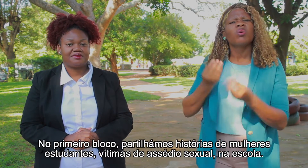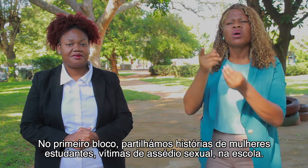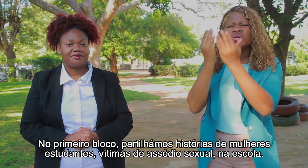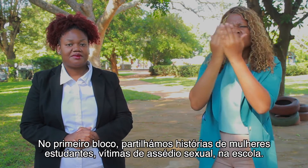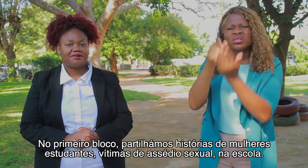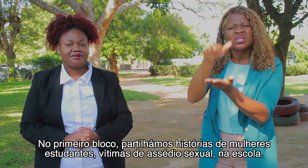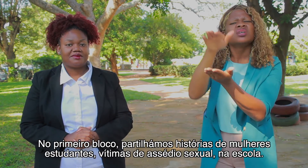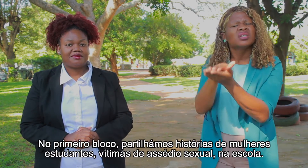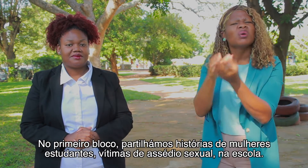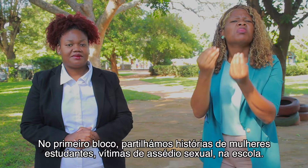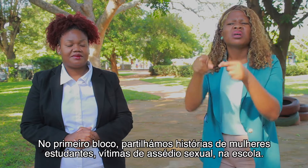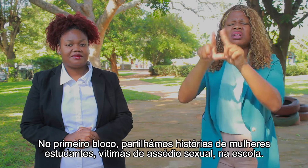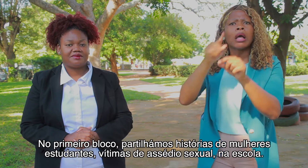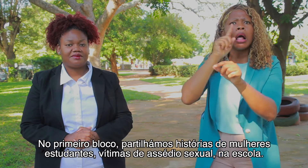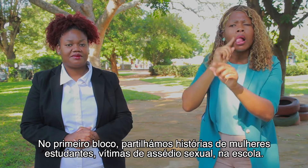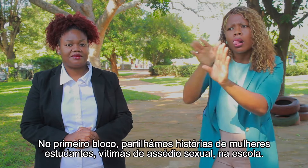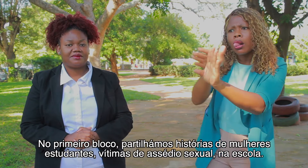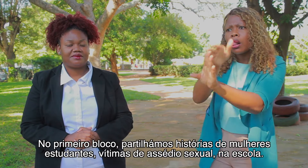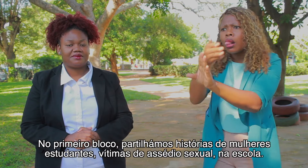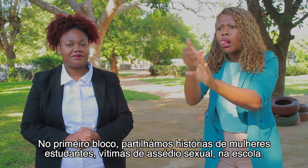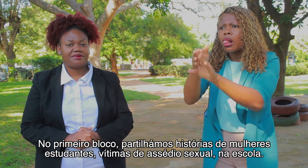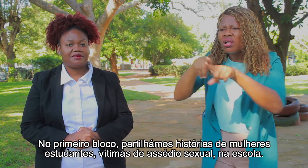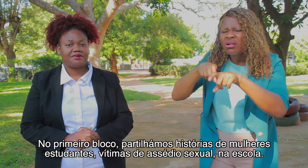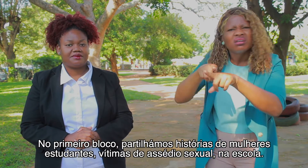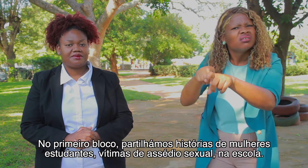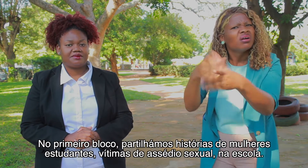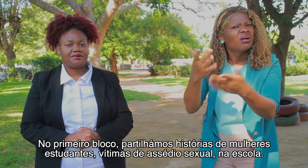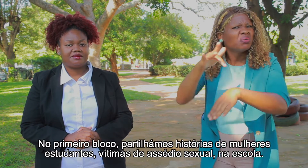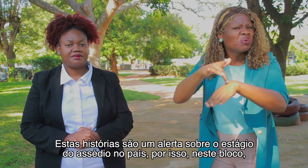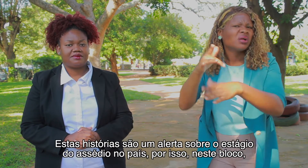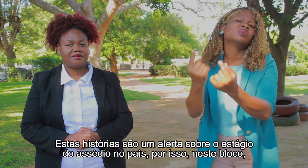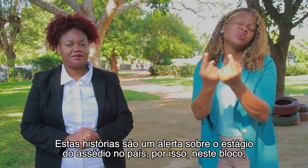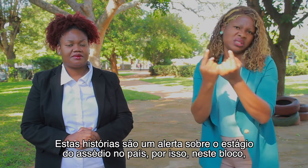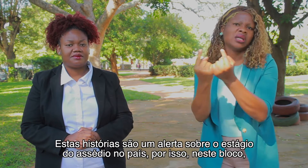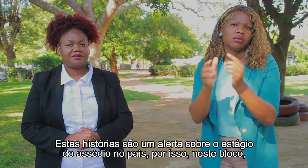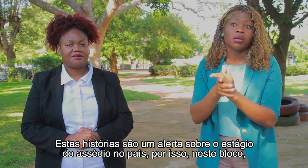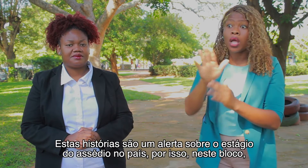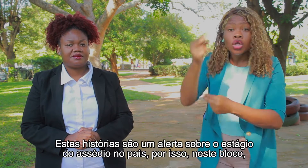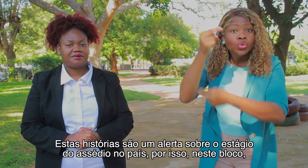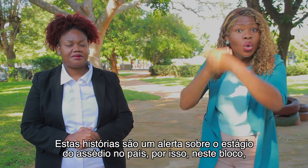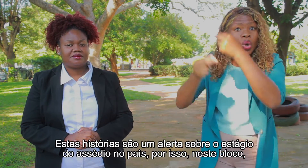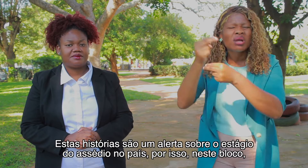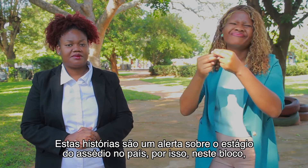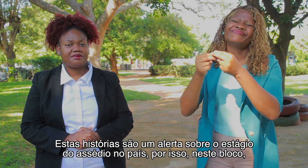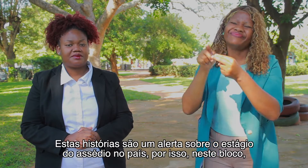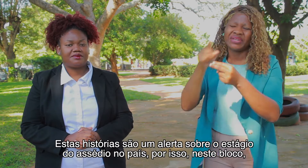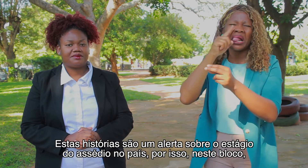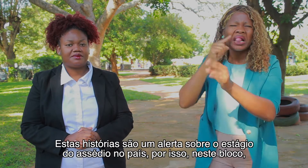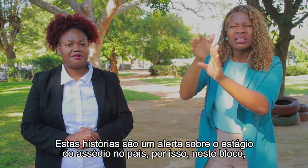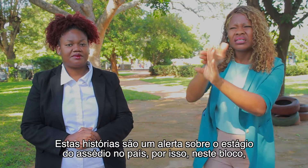de mulheres estudantes vítimas de assédio sexual na escola. Estas histórias são um alerta sobre o estágio do assédio no